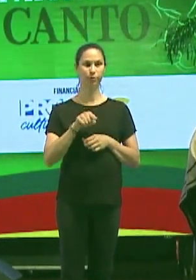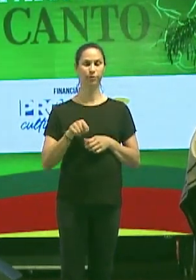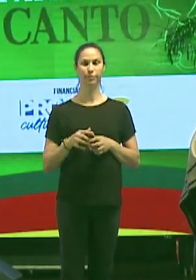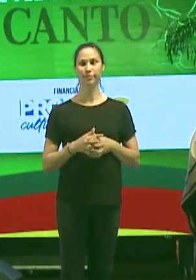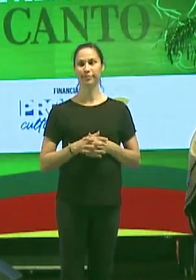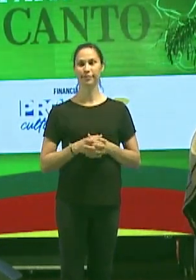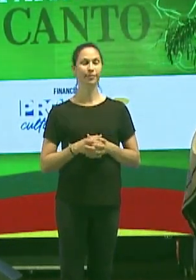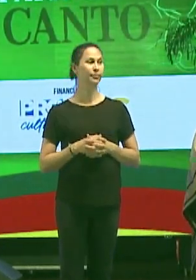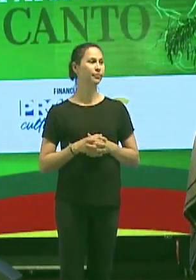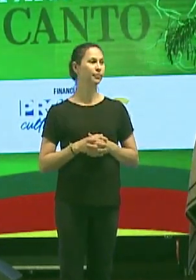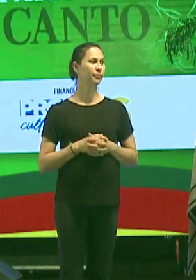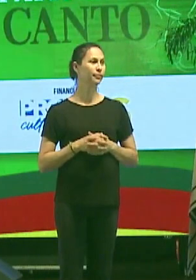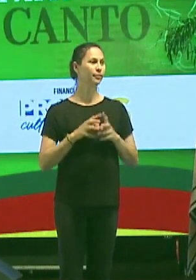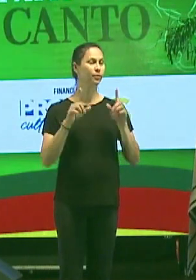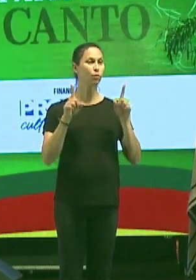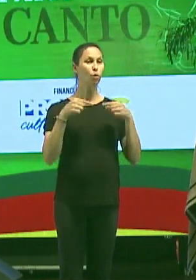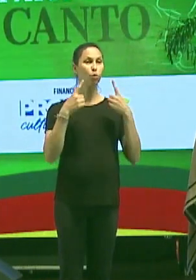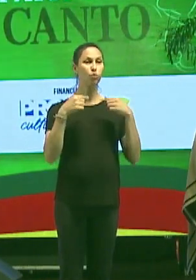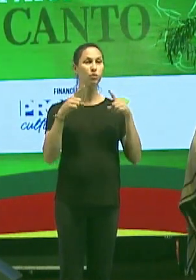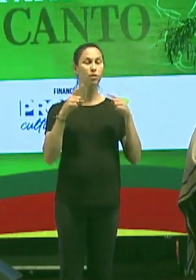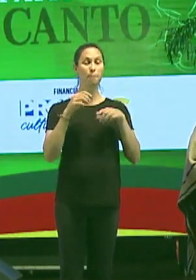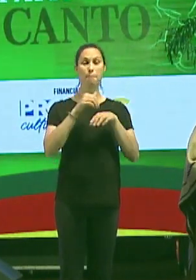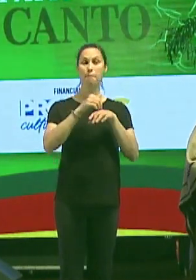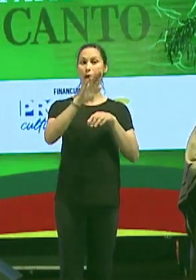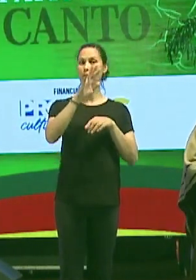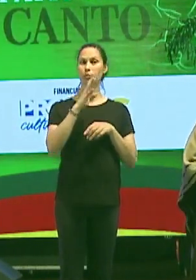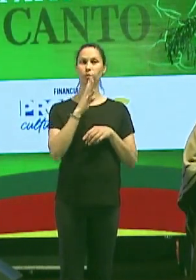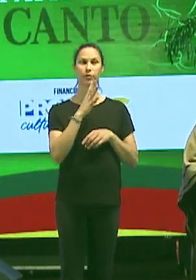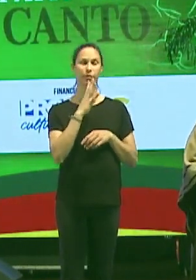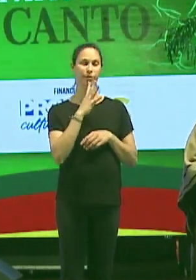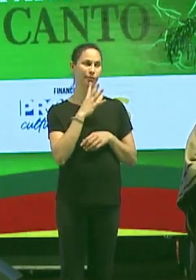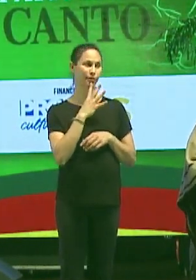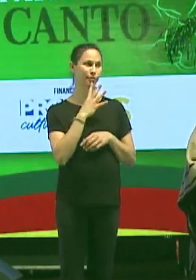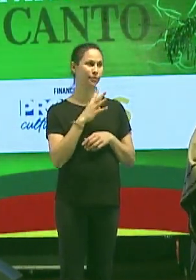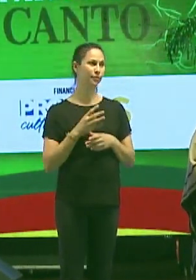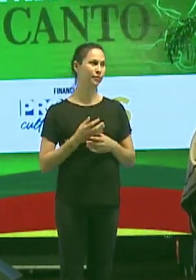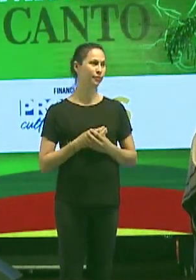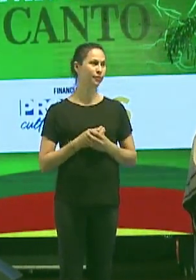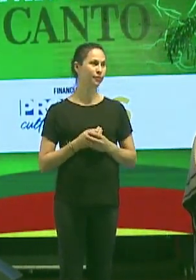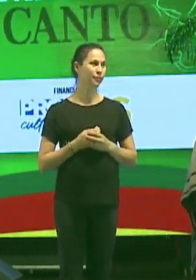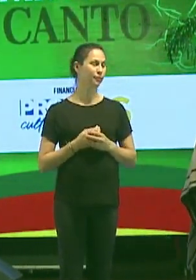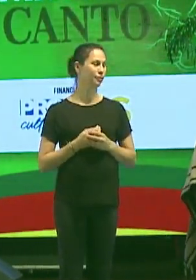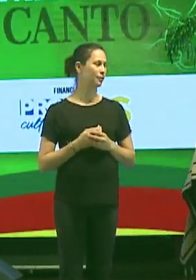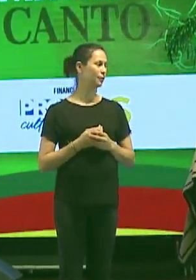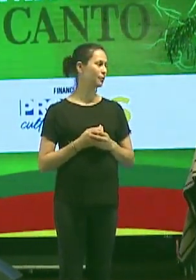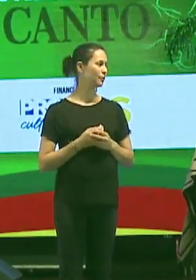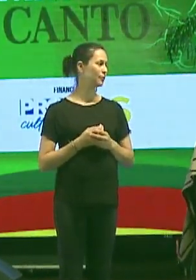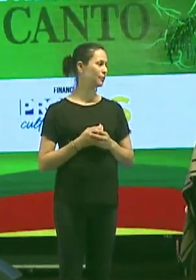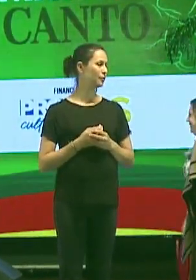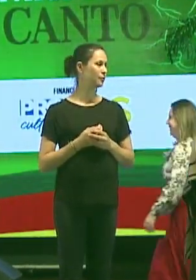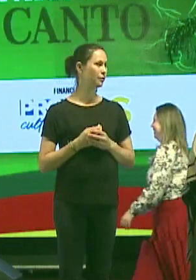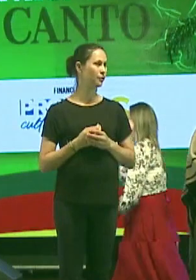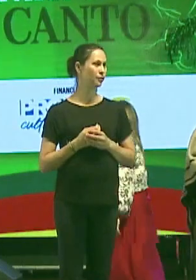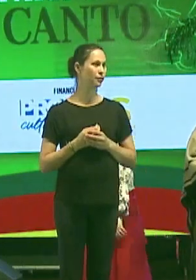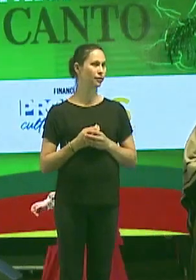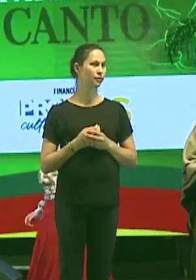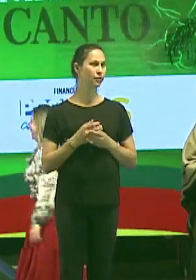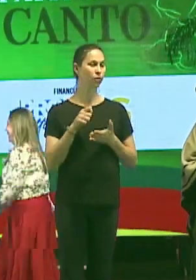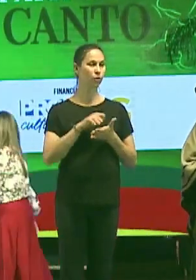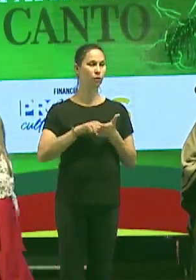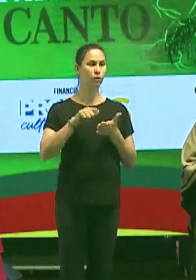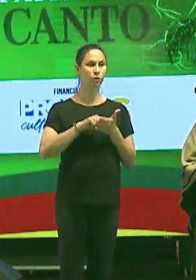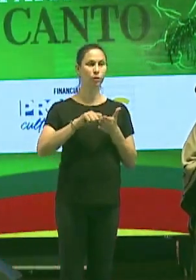A música mais popular do Tem grupo letra. Querência, letra de